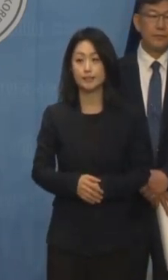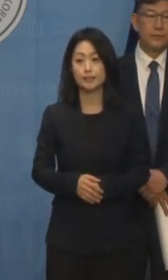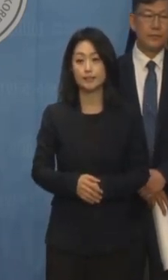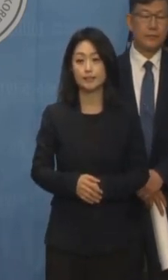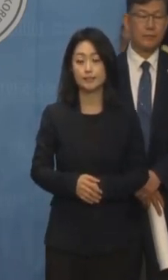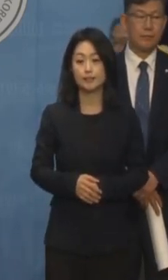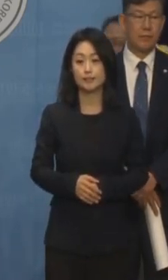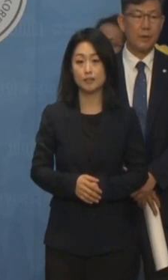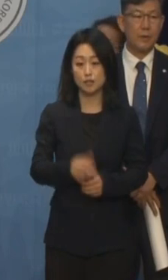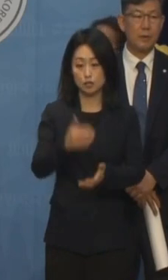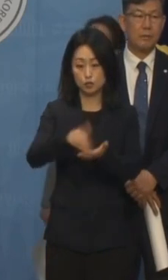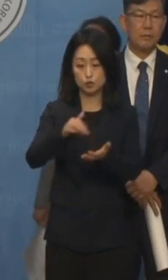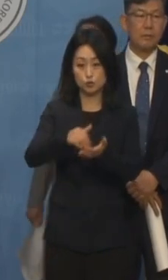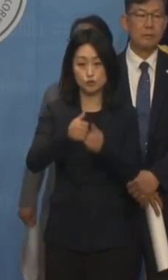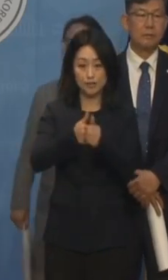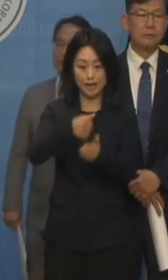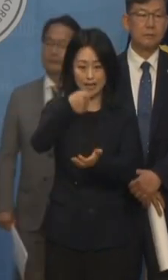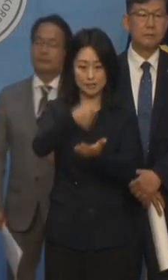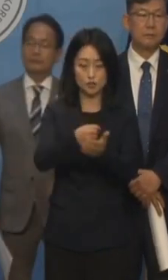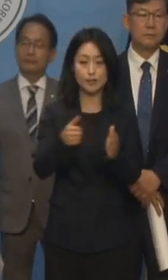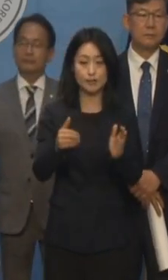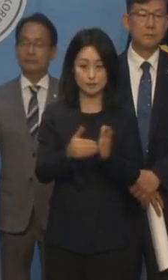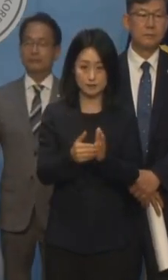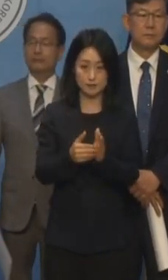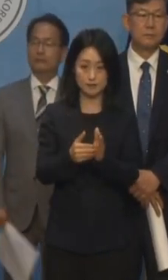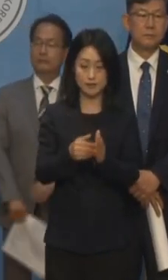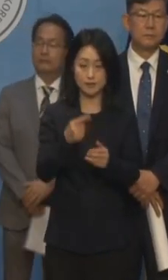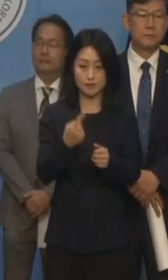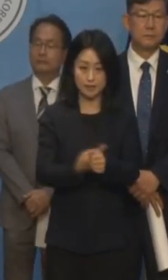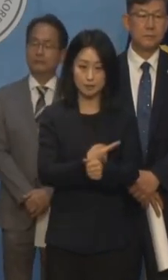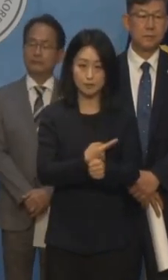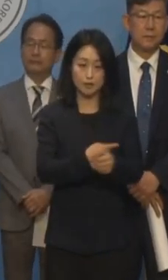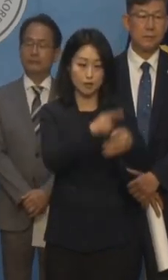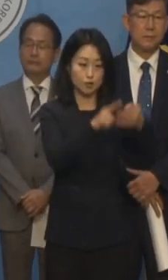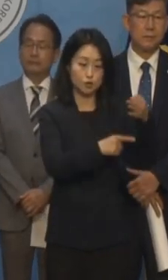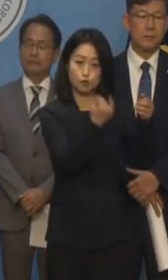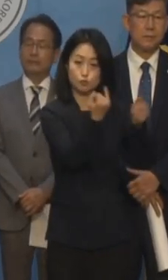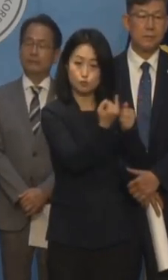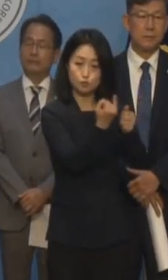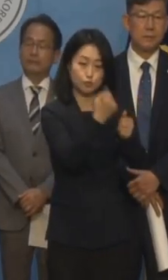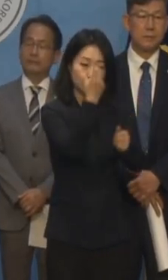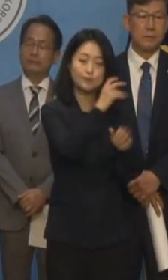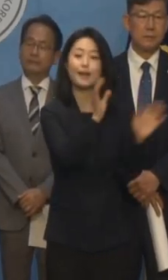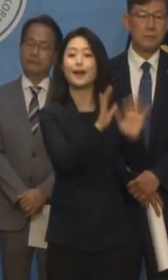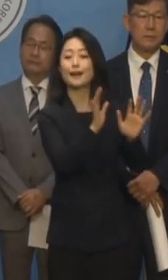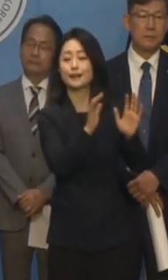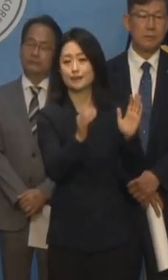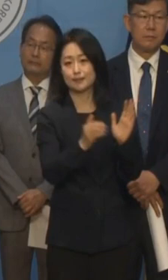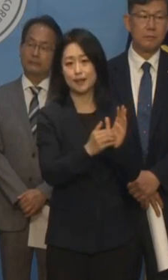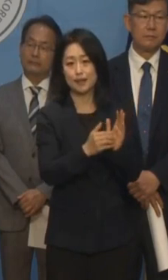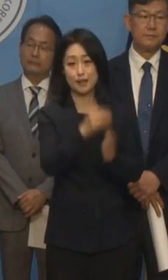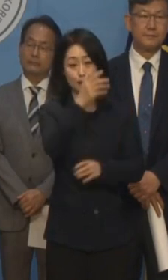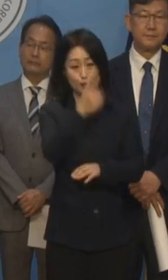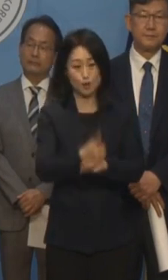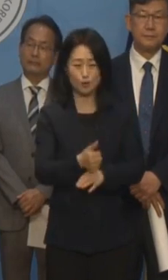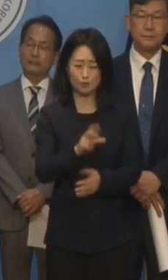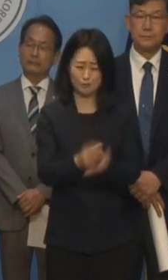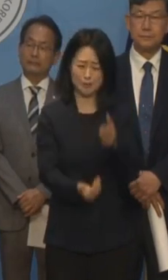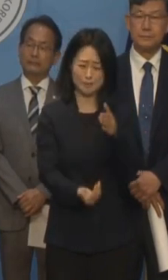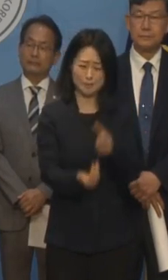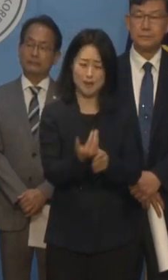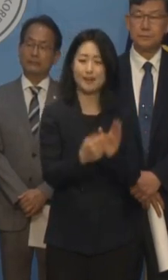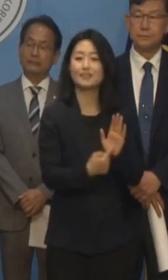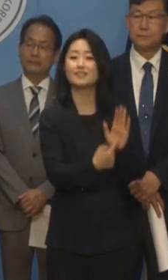것이 다수결로 결정되었다면서 그 책임을 미루며 방패 속에 숨어도 아무런 소용이